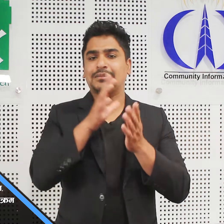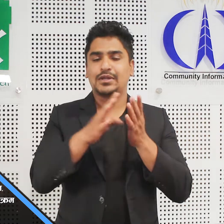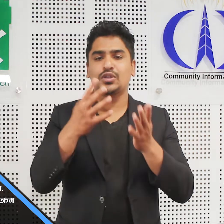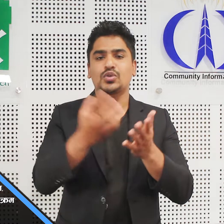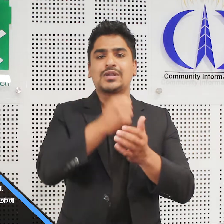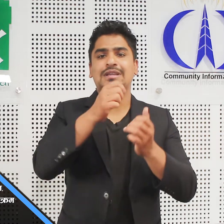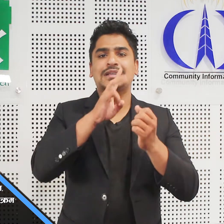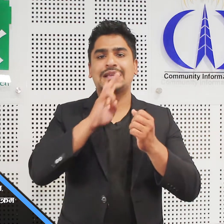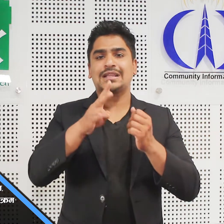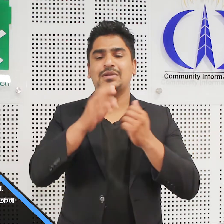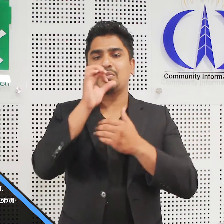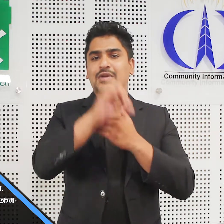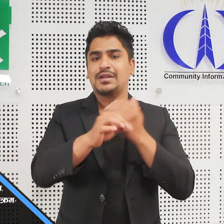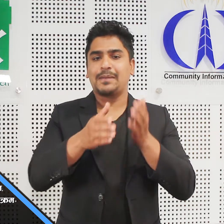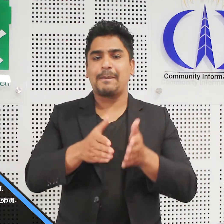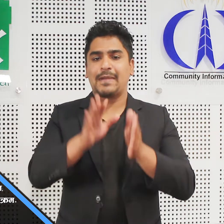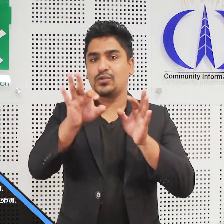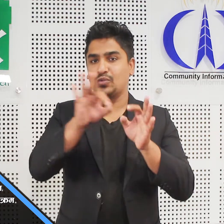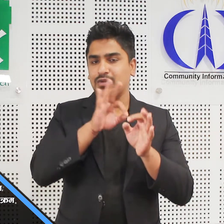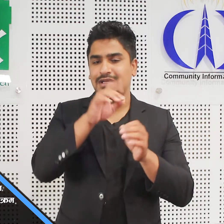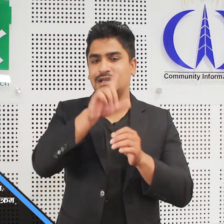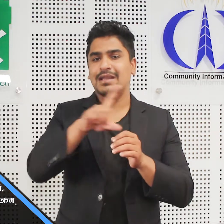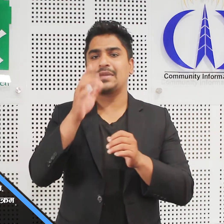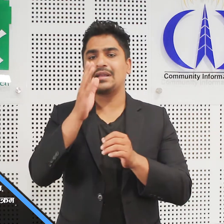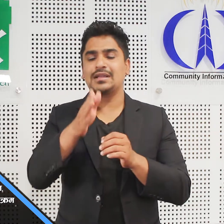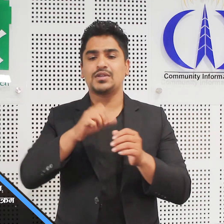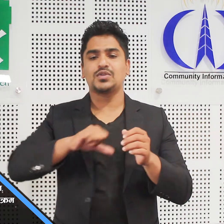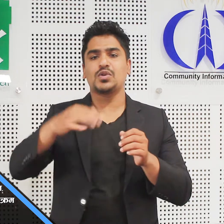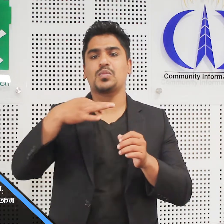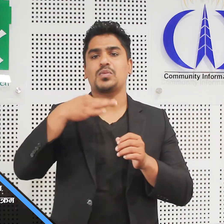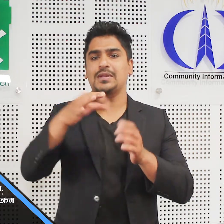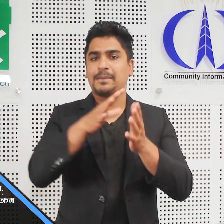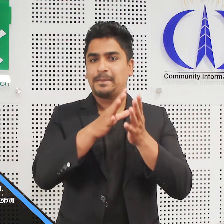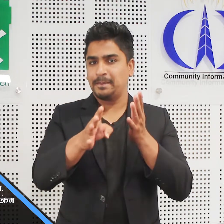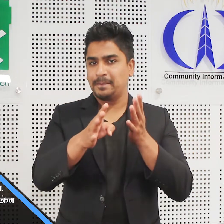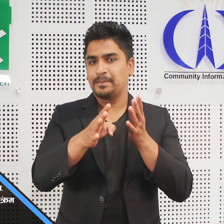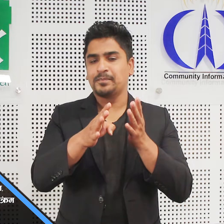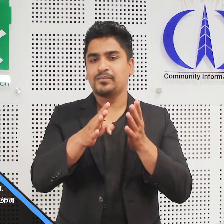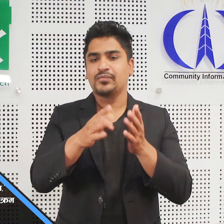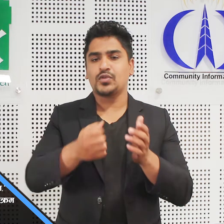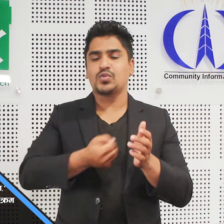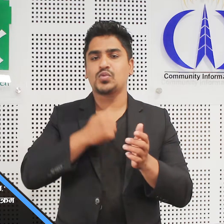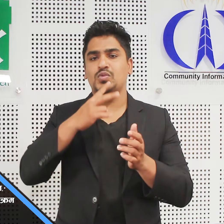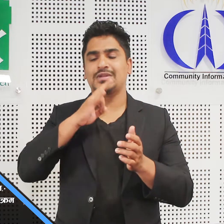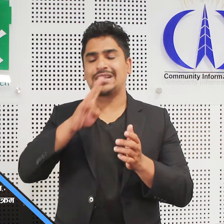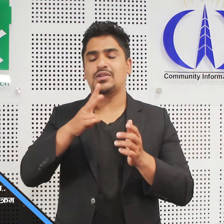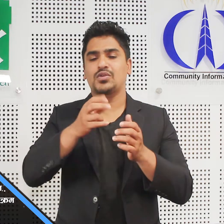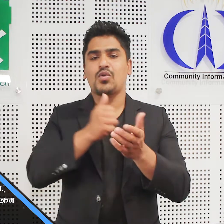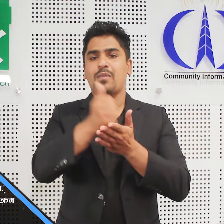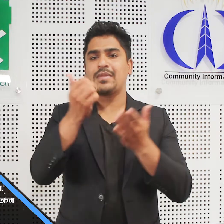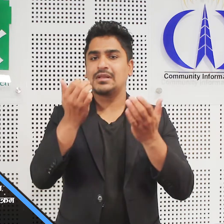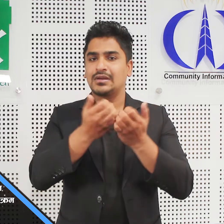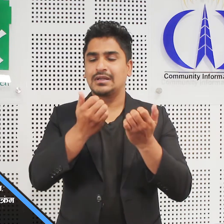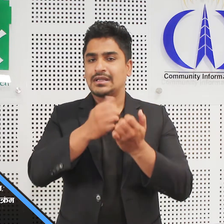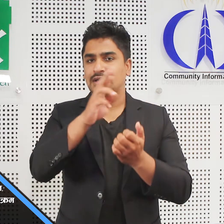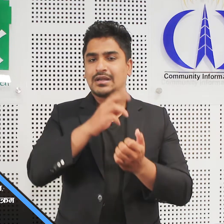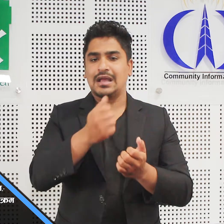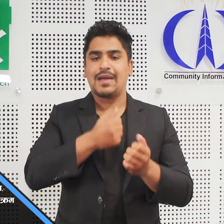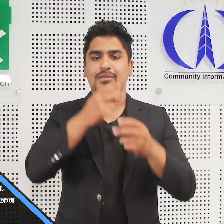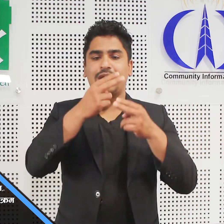शासन प्रणालीको बाटो रोज्दै नेपालले जनप्रतिनिधि मार्फत स्वशासनको अभ्यास गर्ने र आफ्नो आर्थिक विकासको